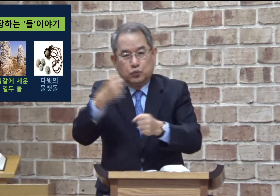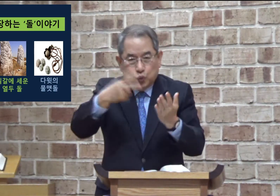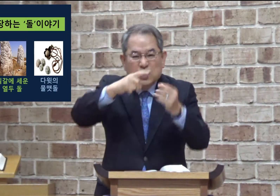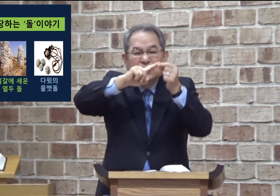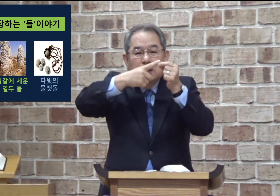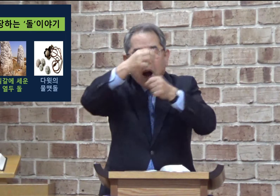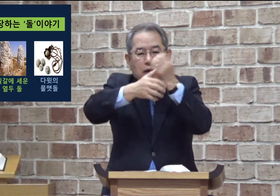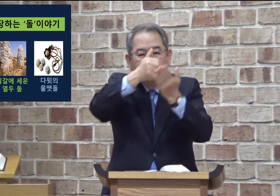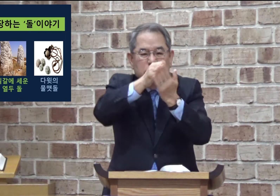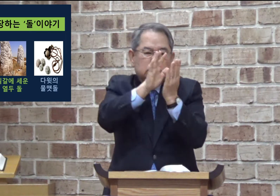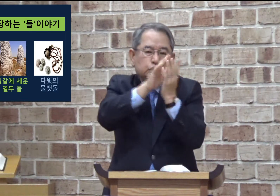새겨주셨습니다.